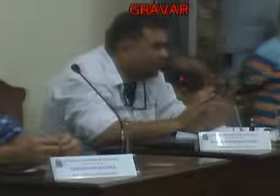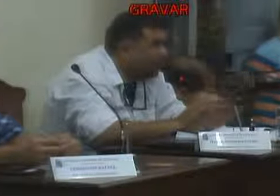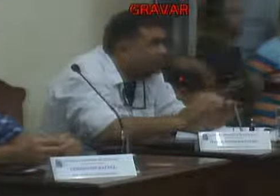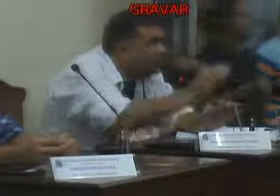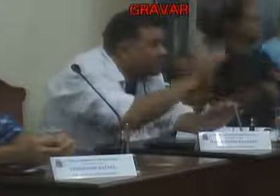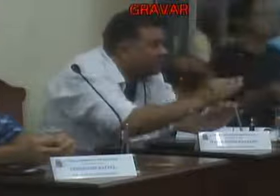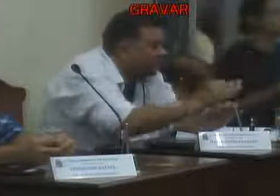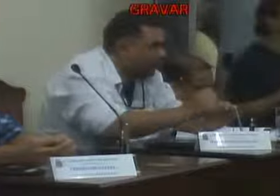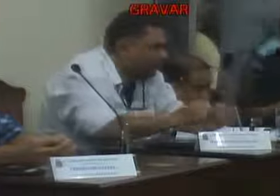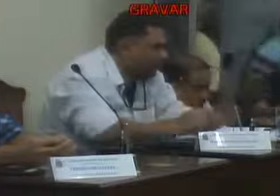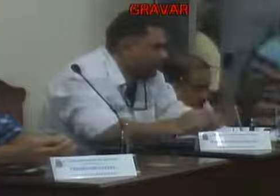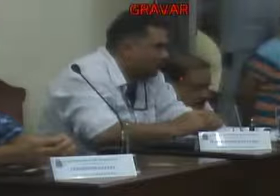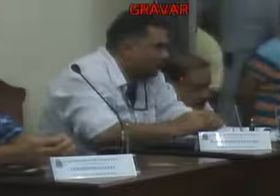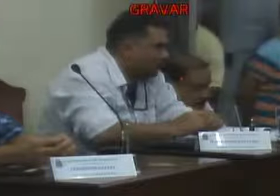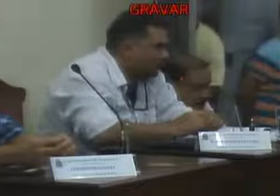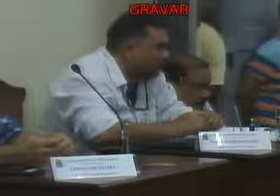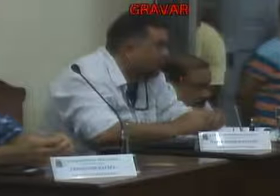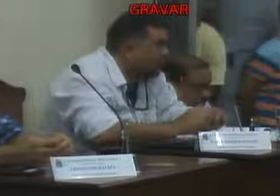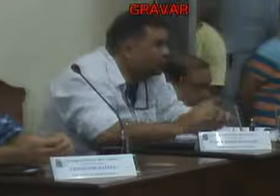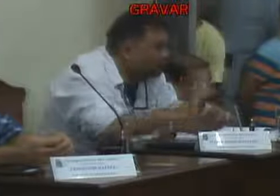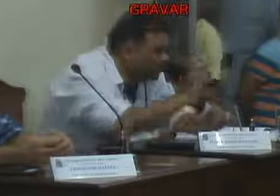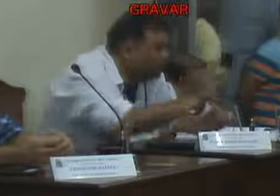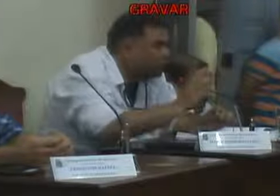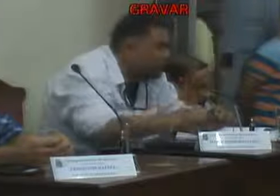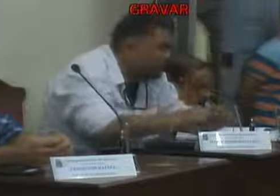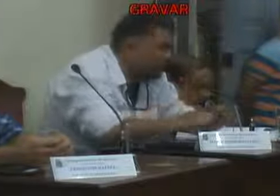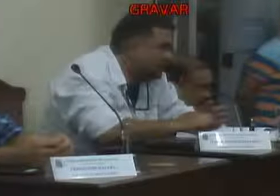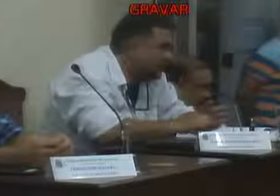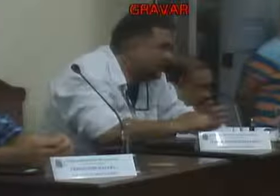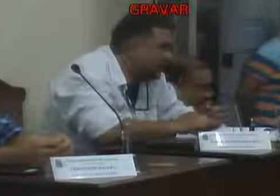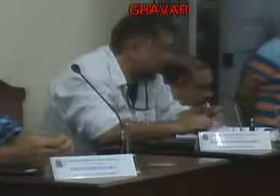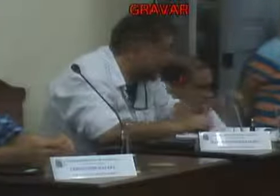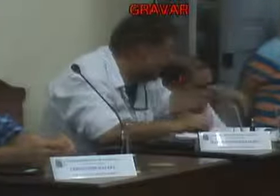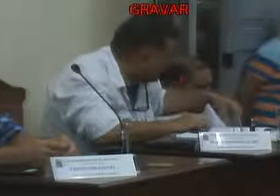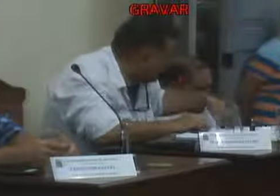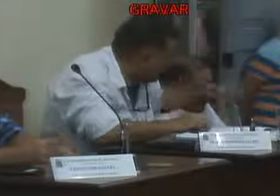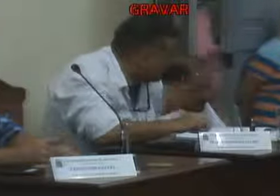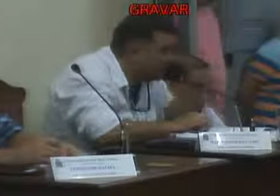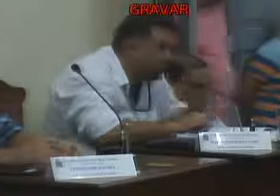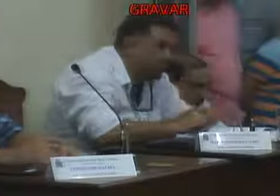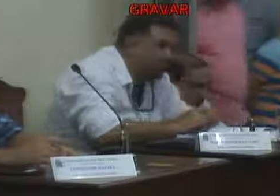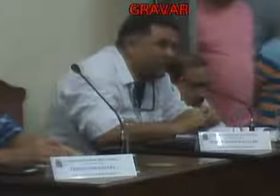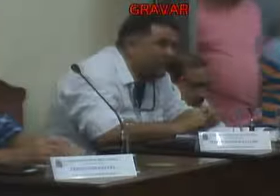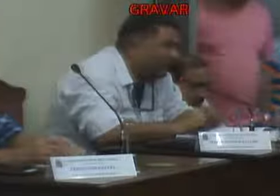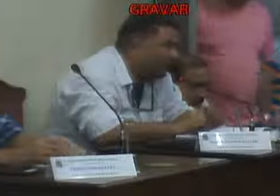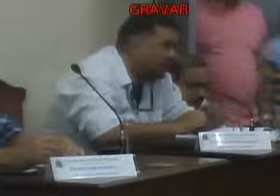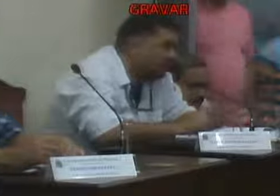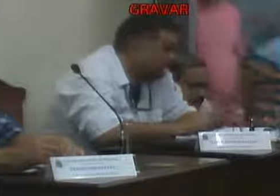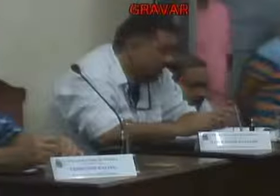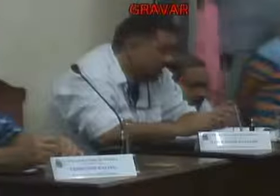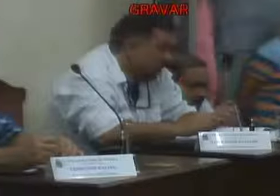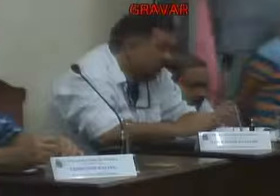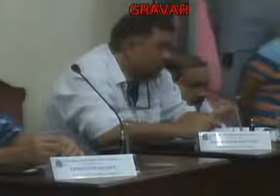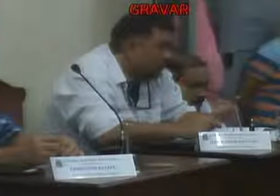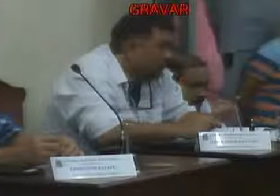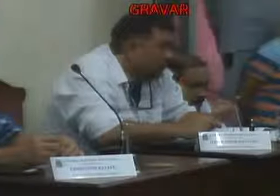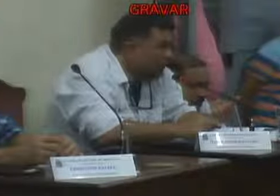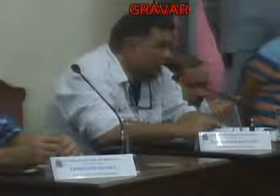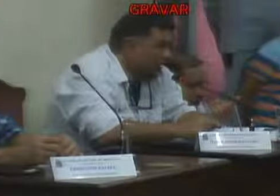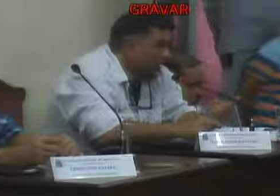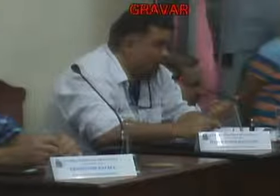nada, não. A gente tem que cancelar o decreto. Tem pelo menos 3 motivos para se cancelar o decreto, baseado no artigo 16 da Lei Orgânica. Primeiro